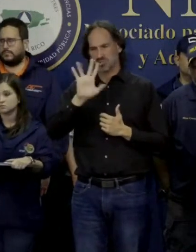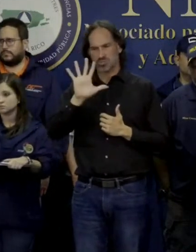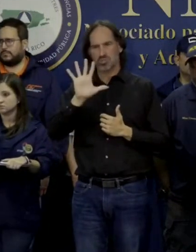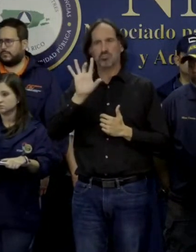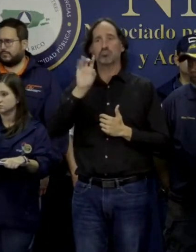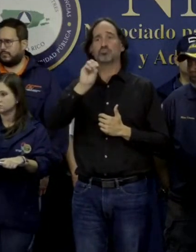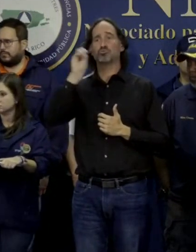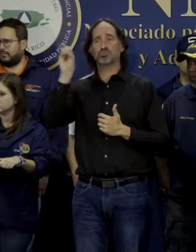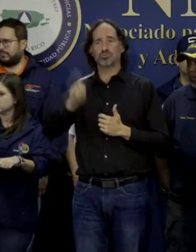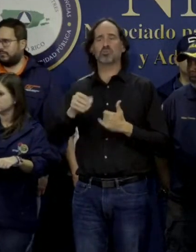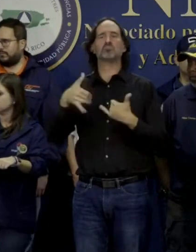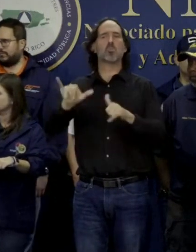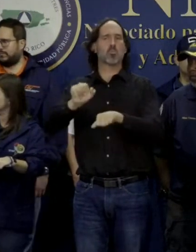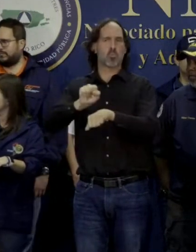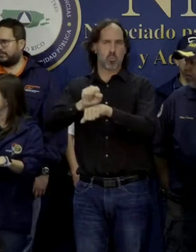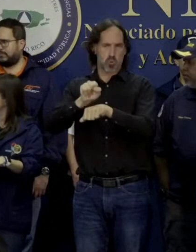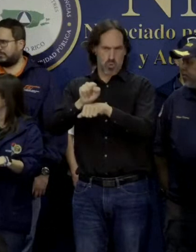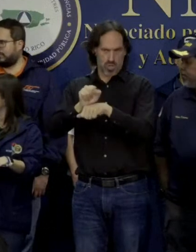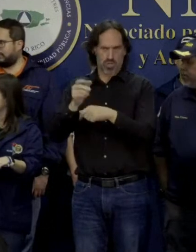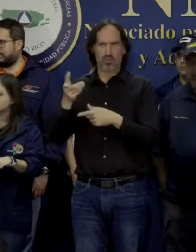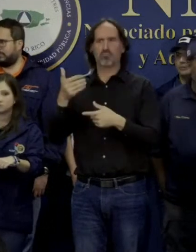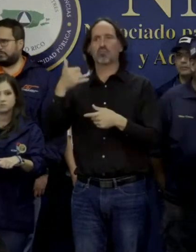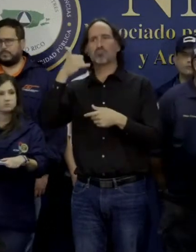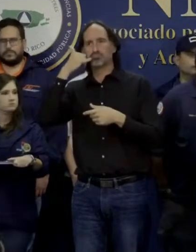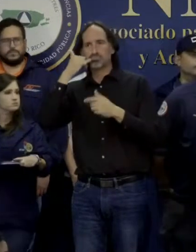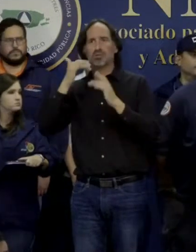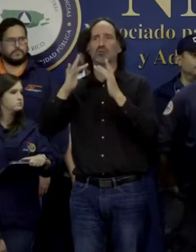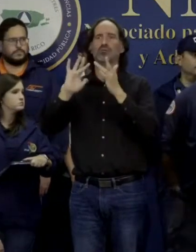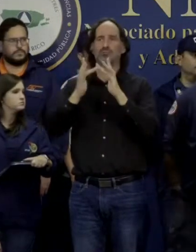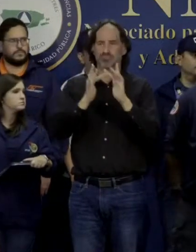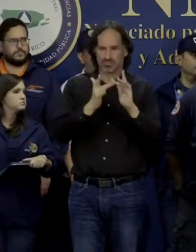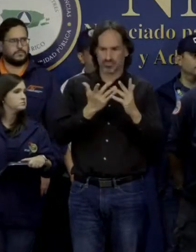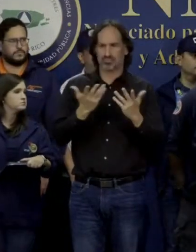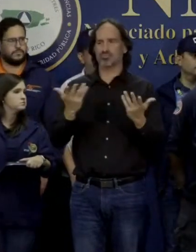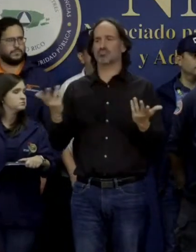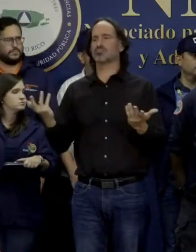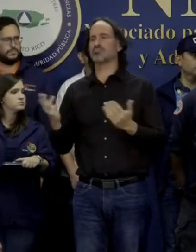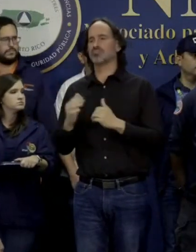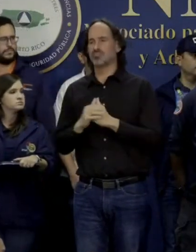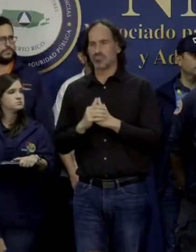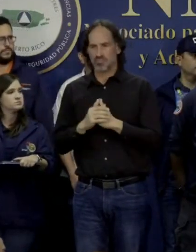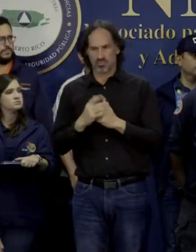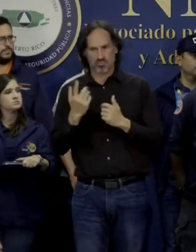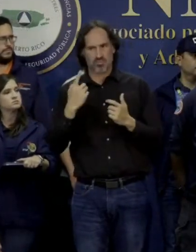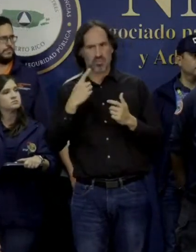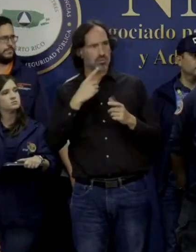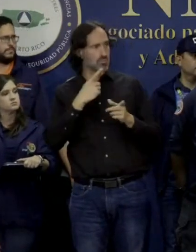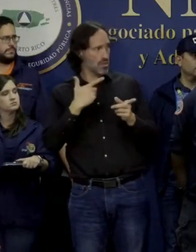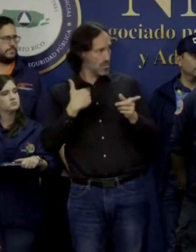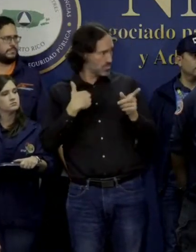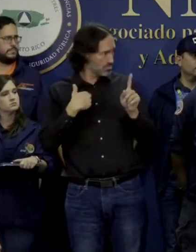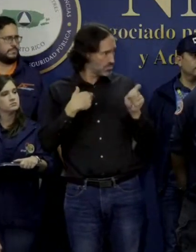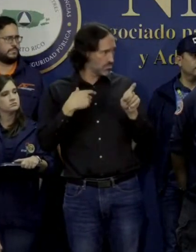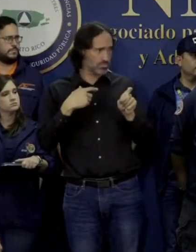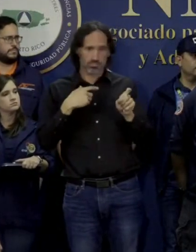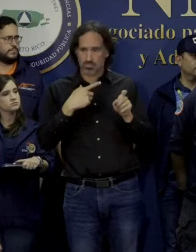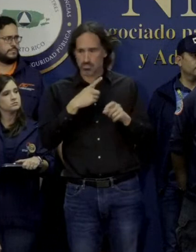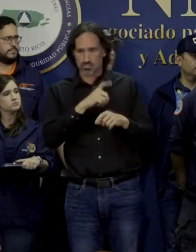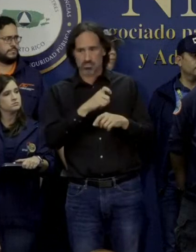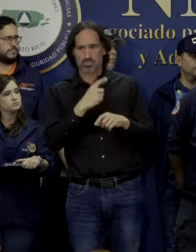un representante de la Junta de Telecomunicaciones que lo puede, valídalo, ¿es correcto el dato o no? Sí,